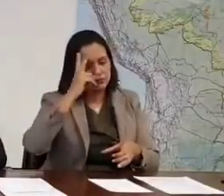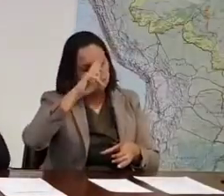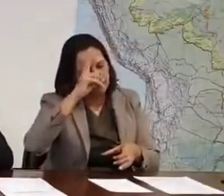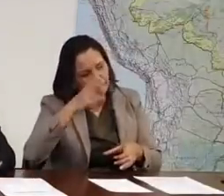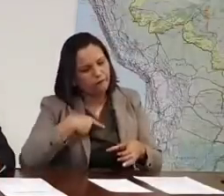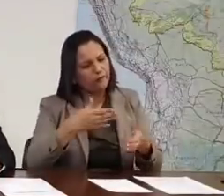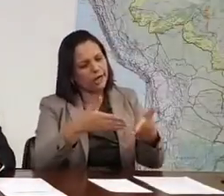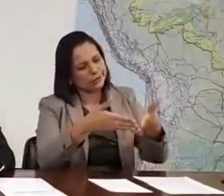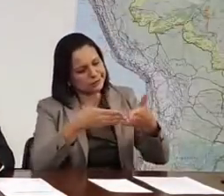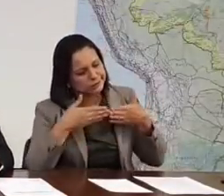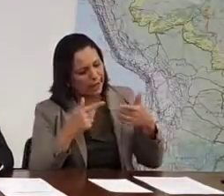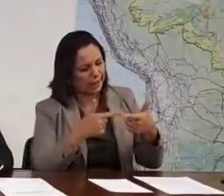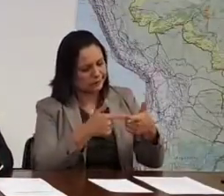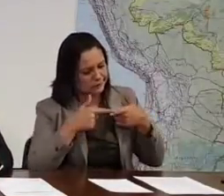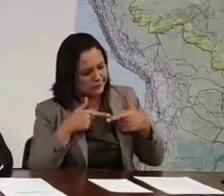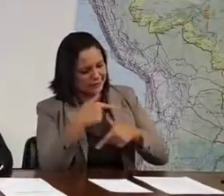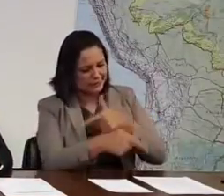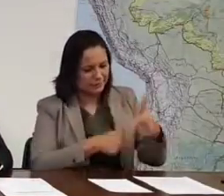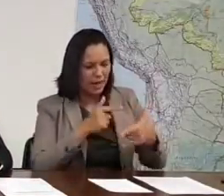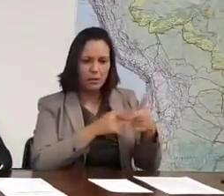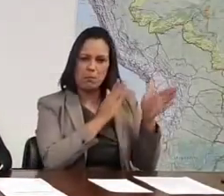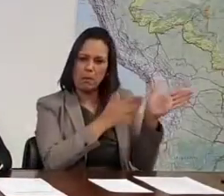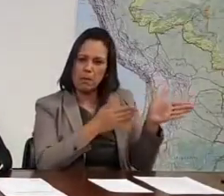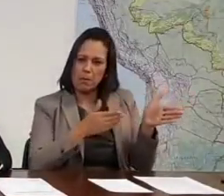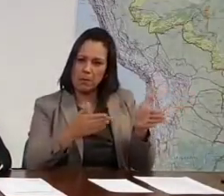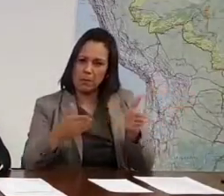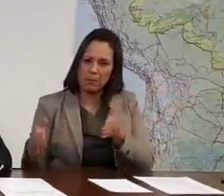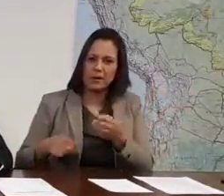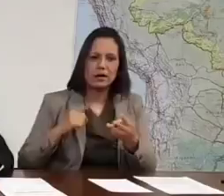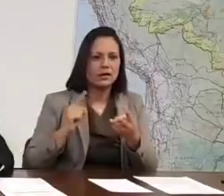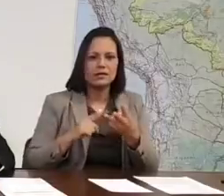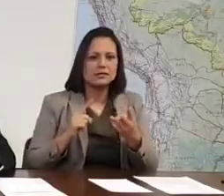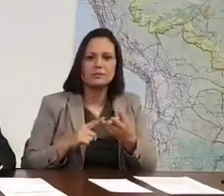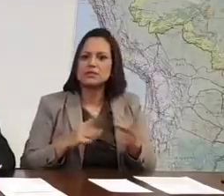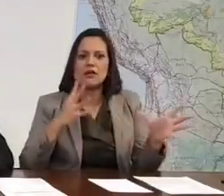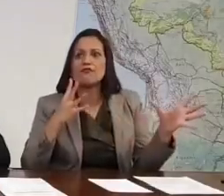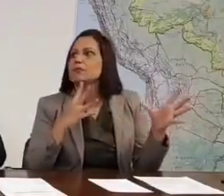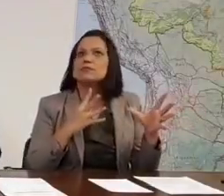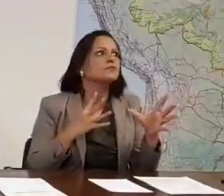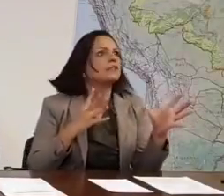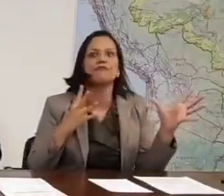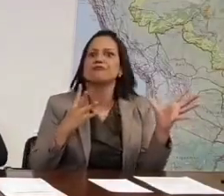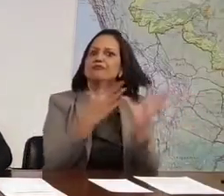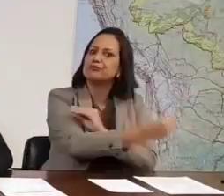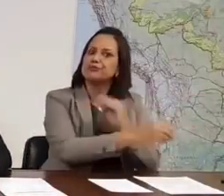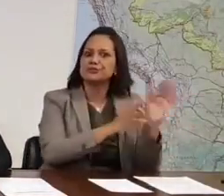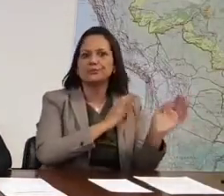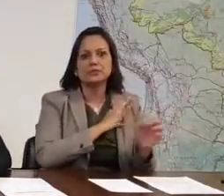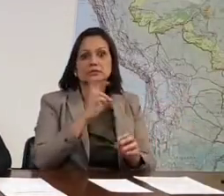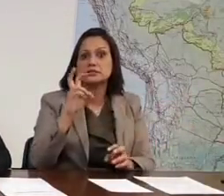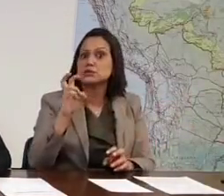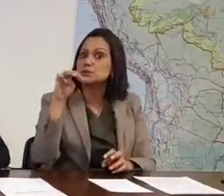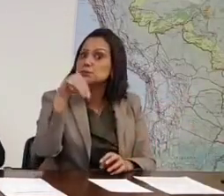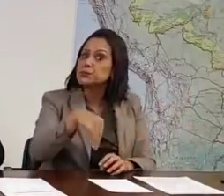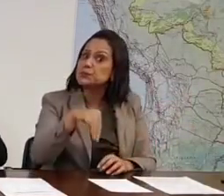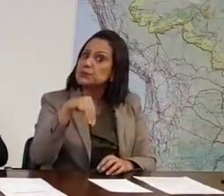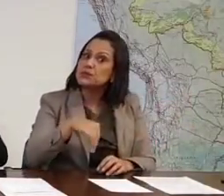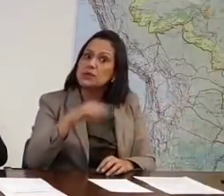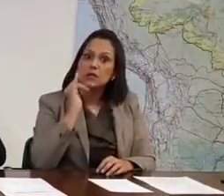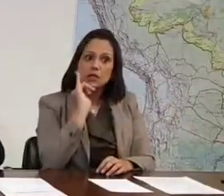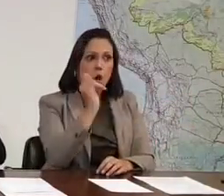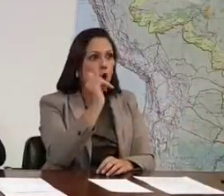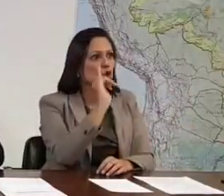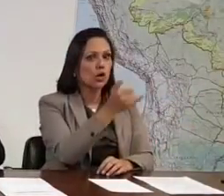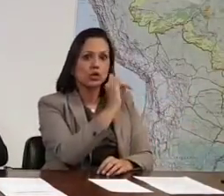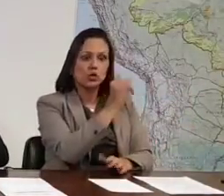para isso, licença para aquilo. É, no final ele está no cadinho e está fugindo da polícia para não ser preso, tá certo? Então, 5 minutos contando aí dezenas